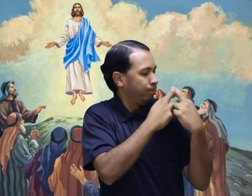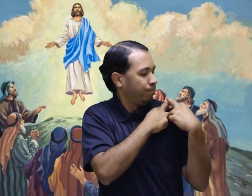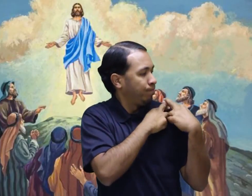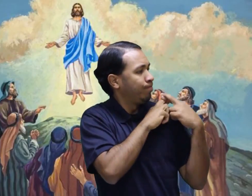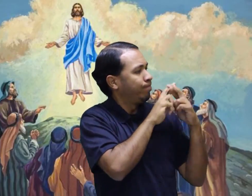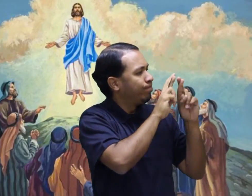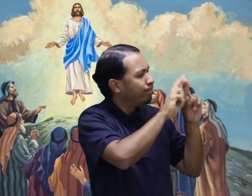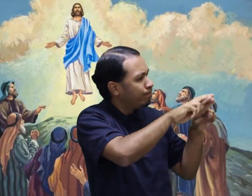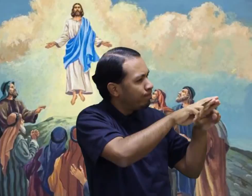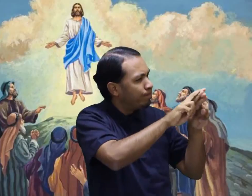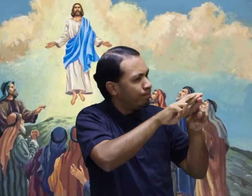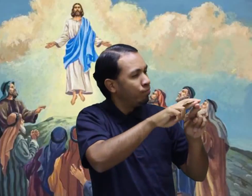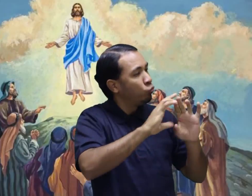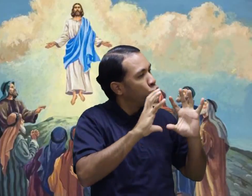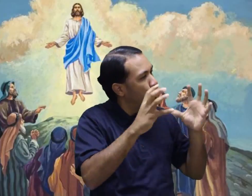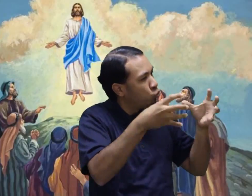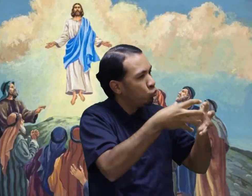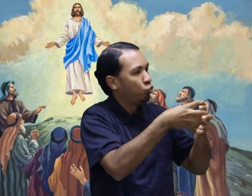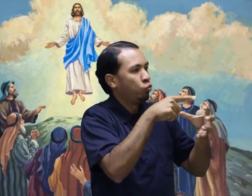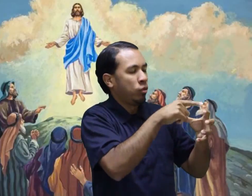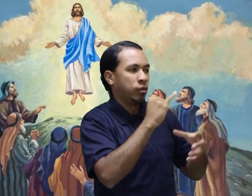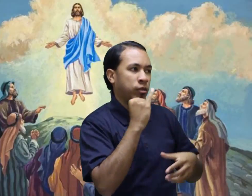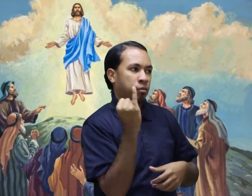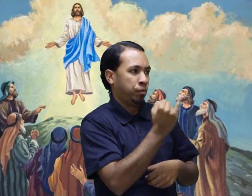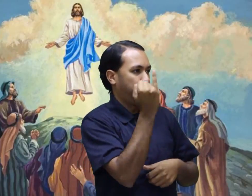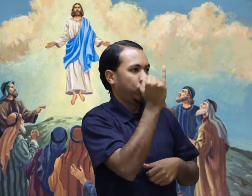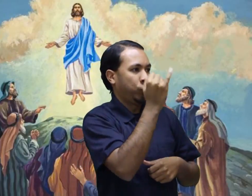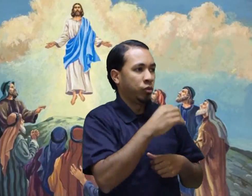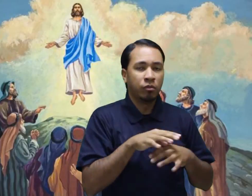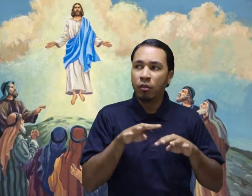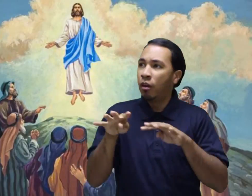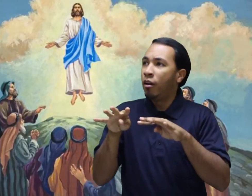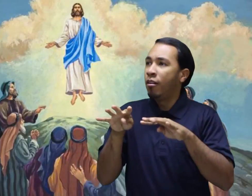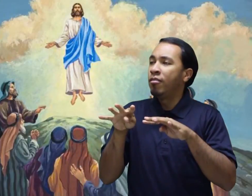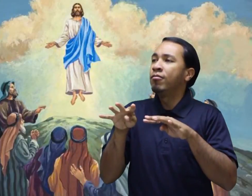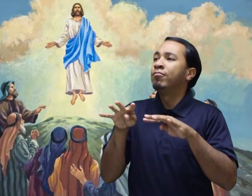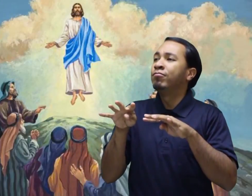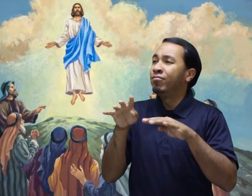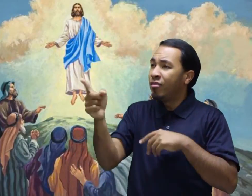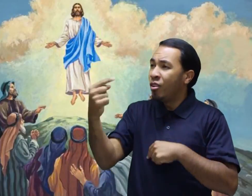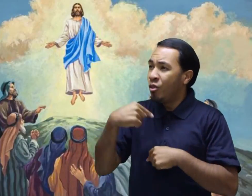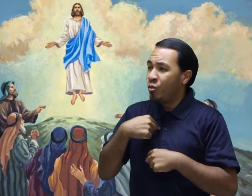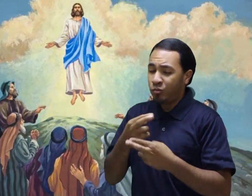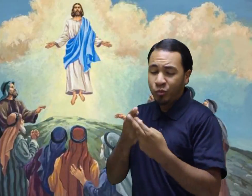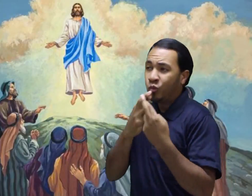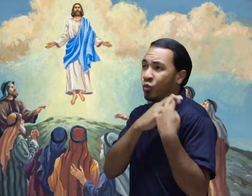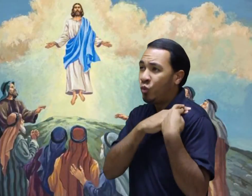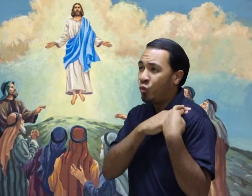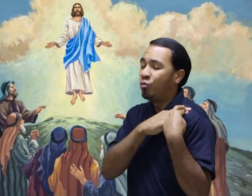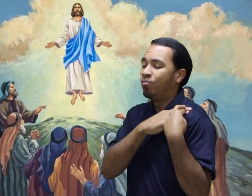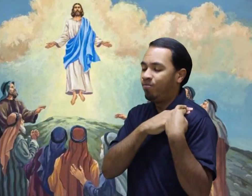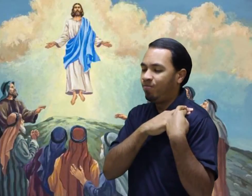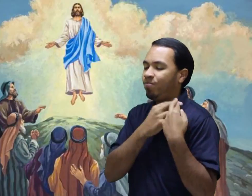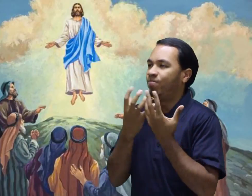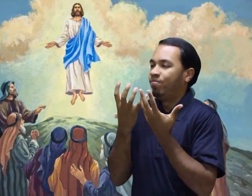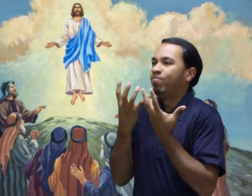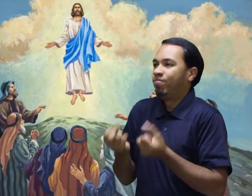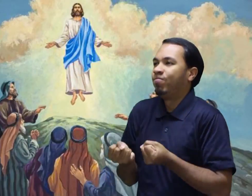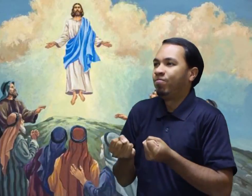Deixou para os discípulos a missão de levar a mensagem para outras pessoas. Os discípulos aceitaram essa missão.